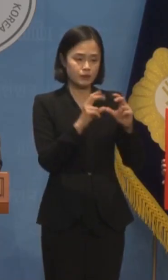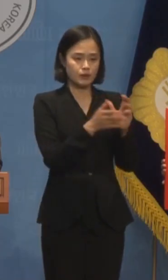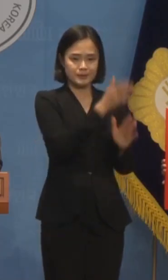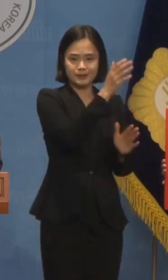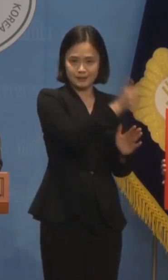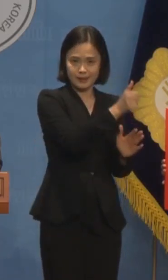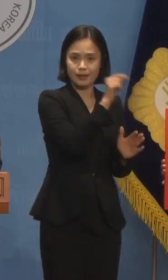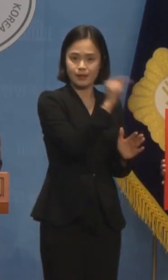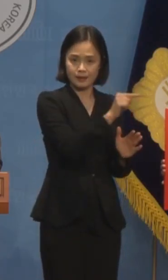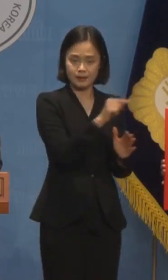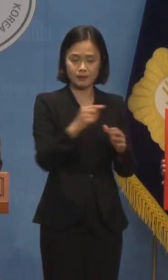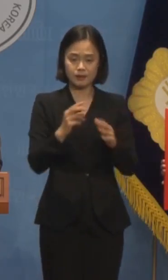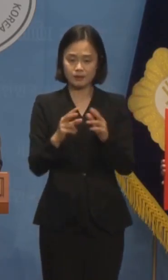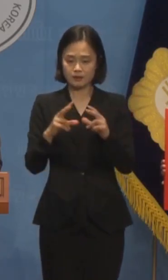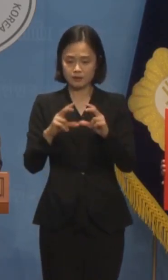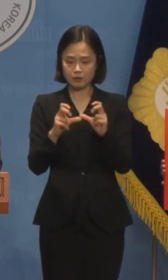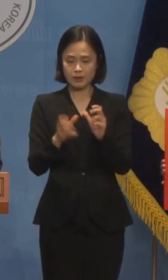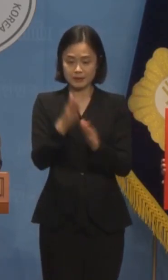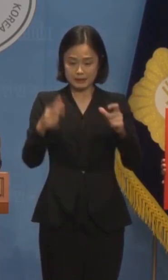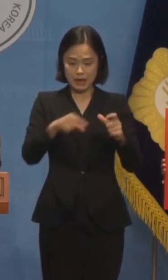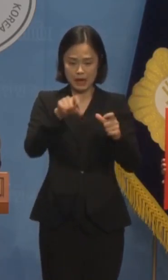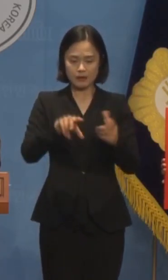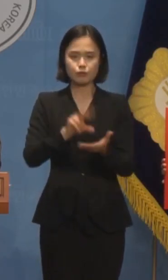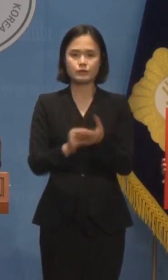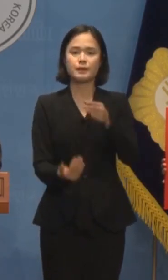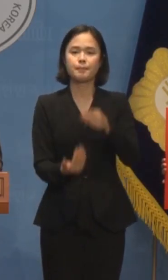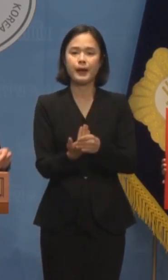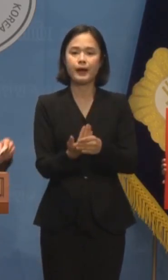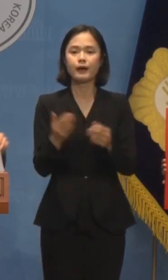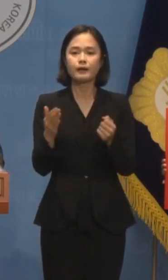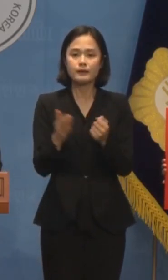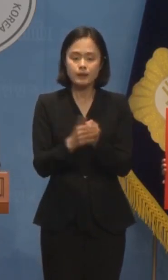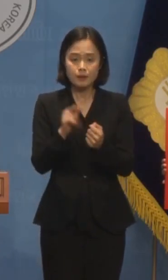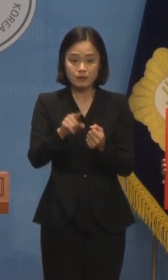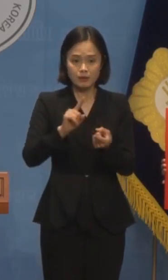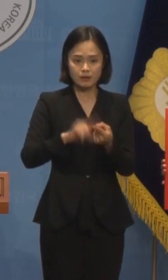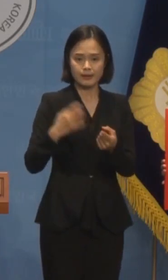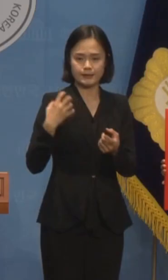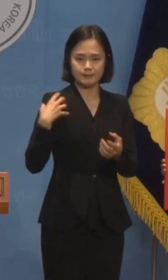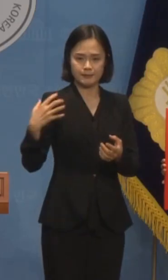사건이기에 성남시장으로서 책임 있는 입장을 밝혀야 할 것입니다.